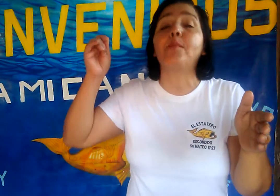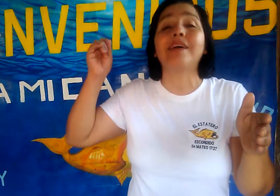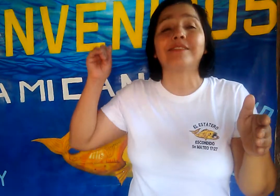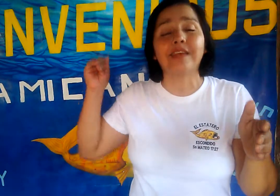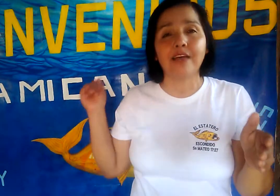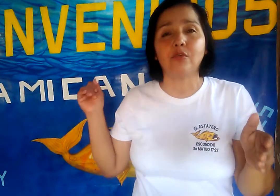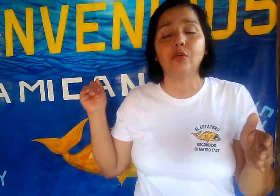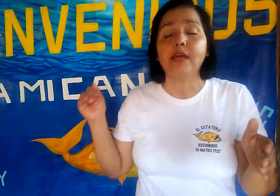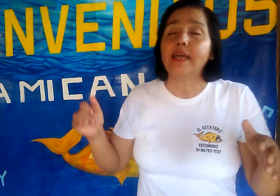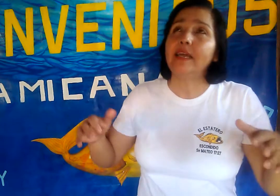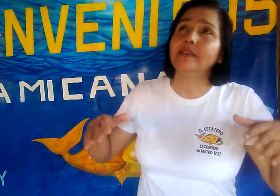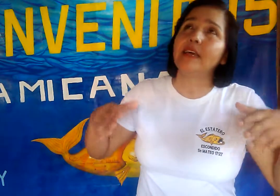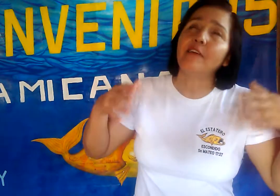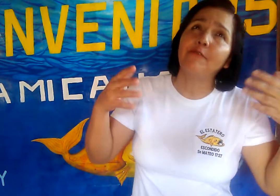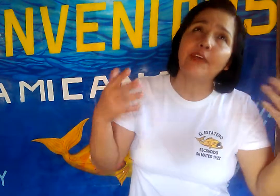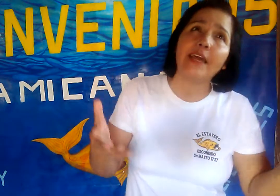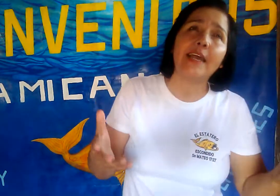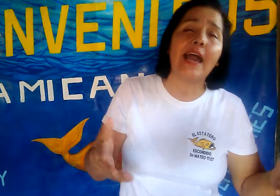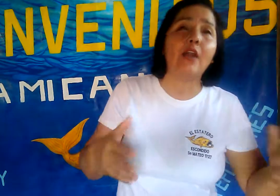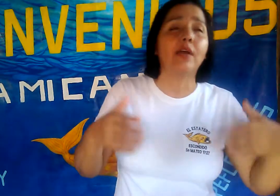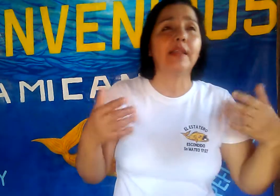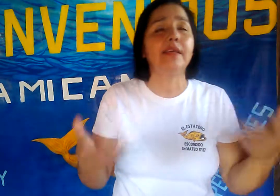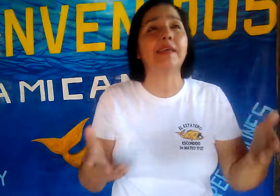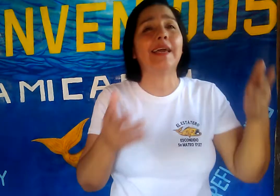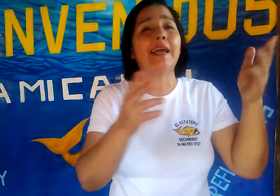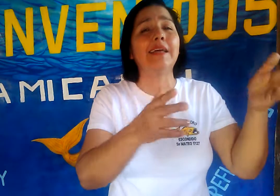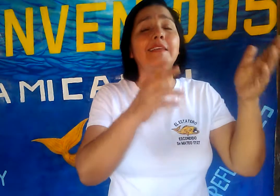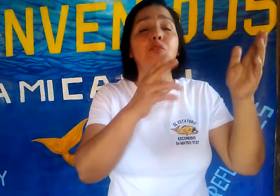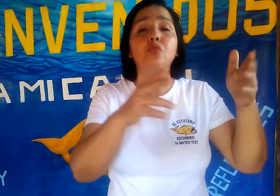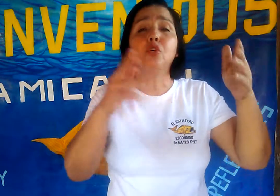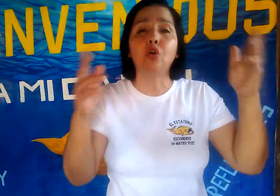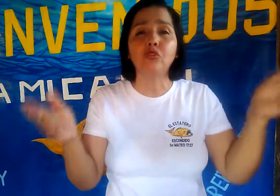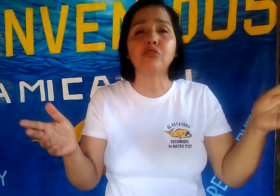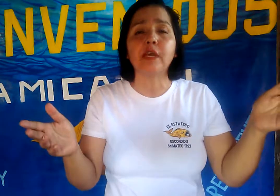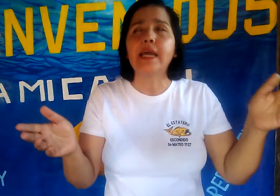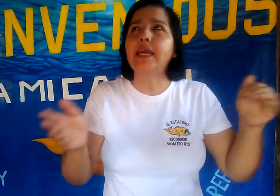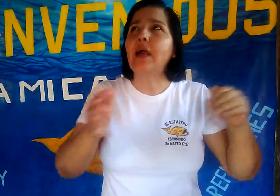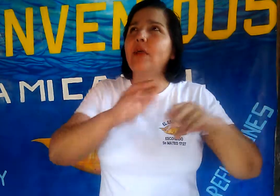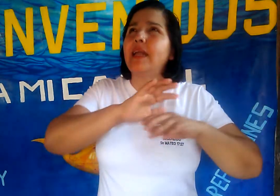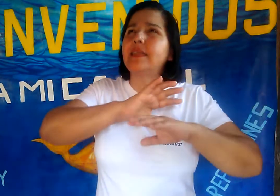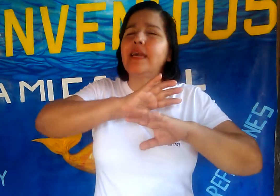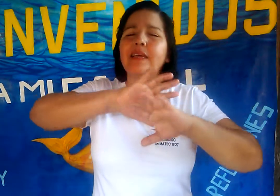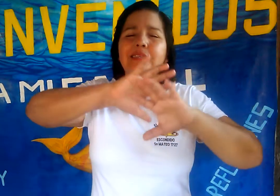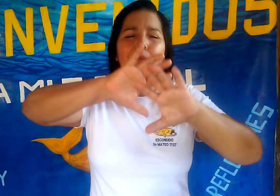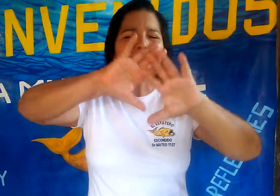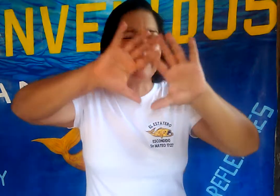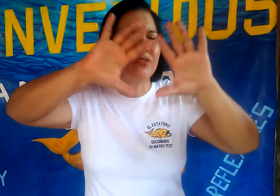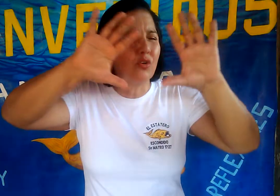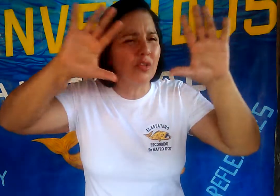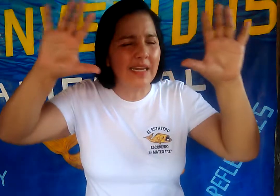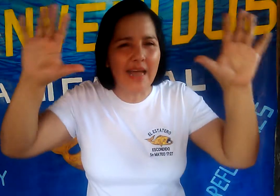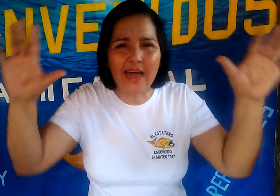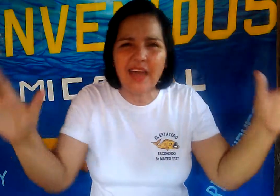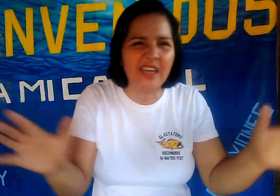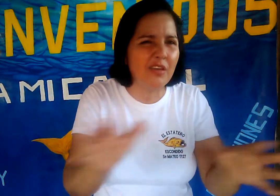pasado y se refiere a lo que dice génesis 1 2 que aunque la tierra estaba desordenada y